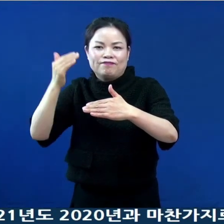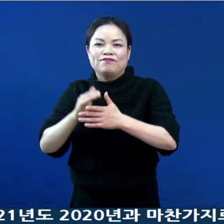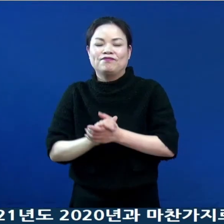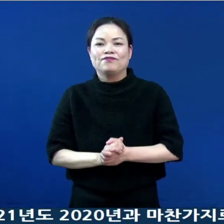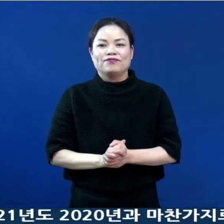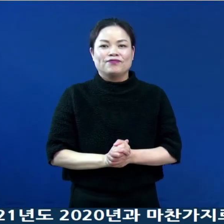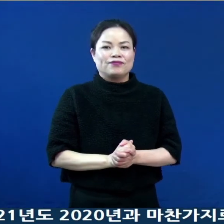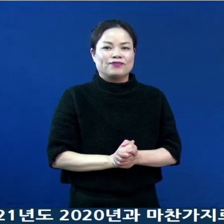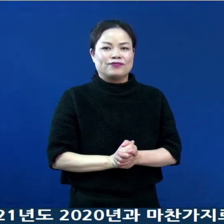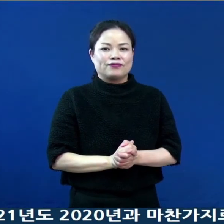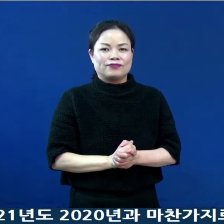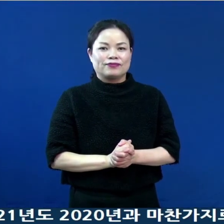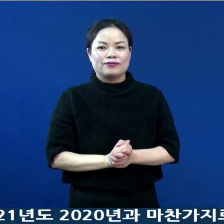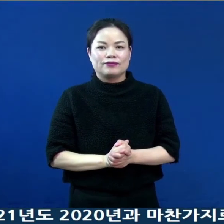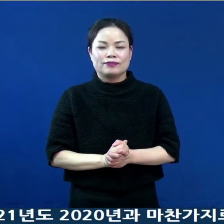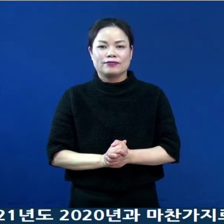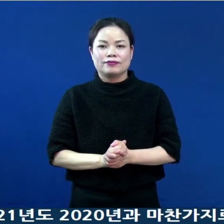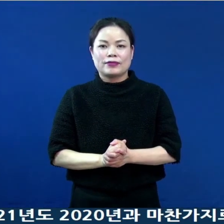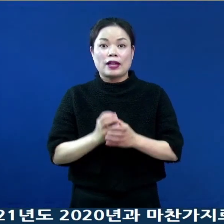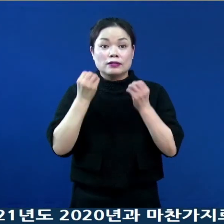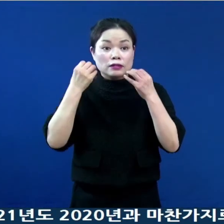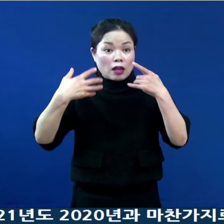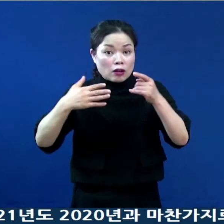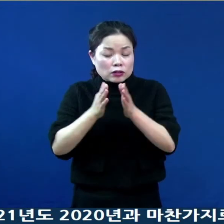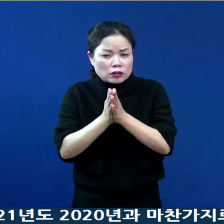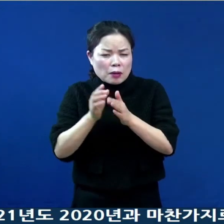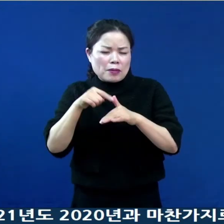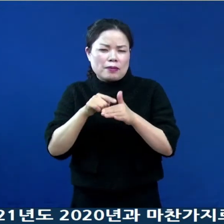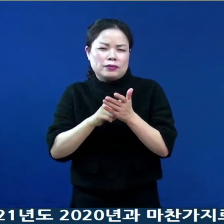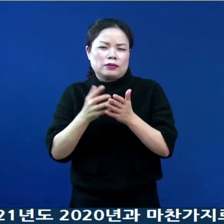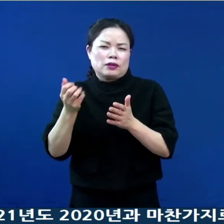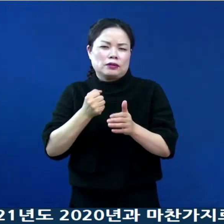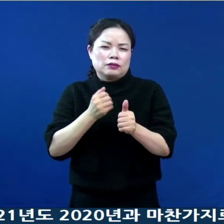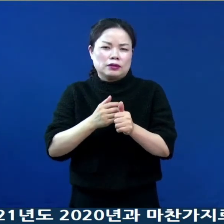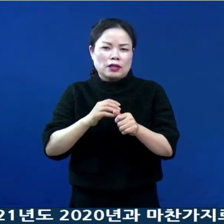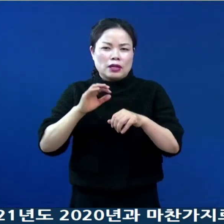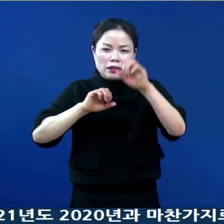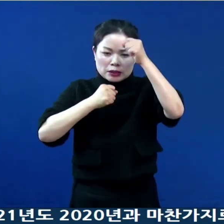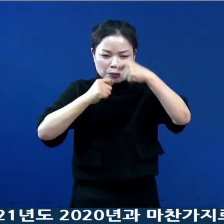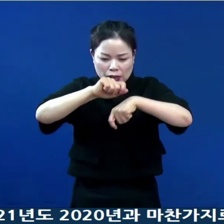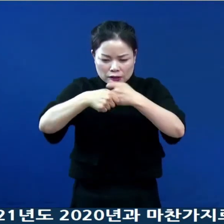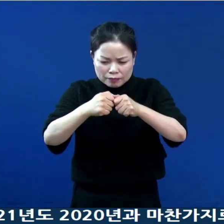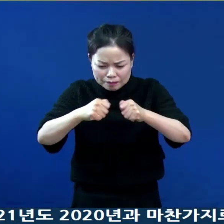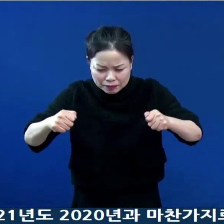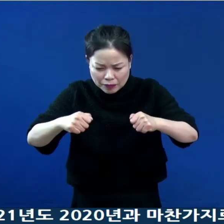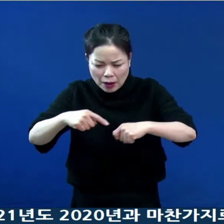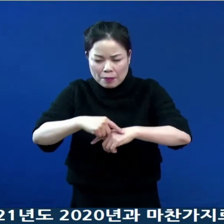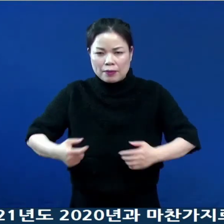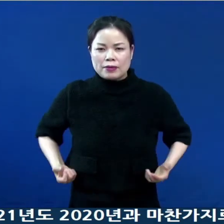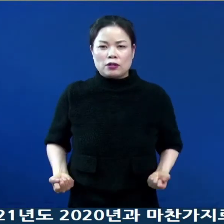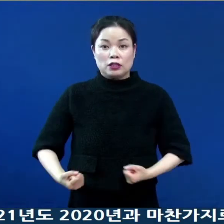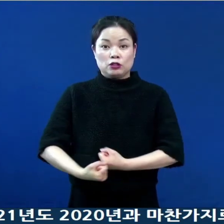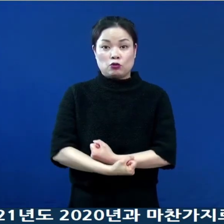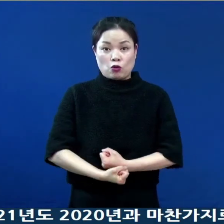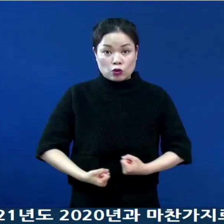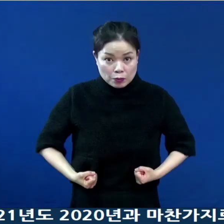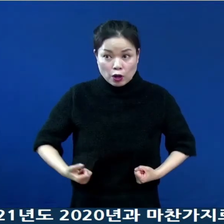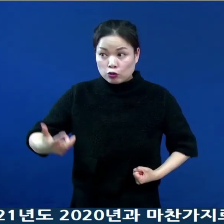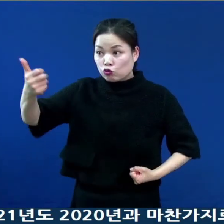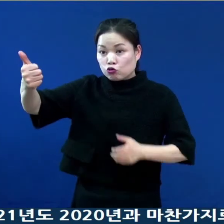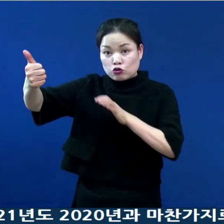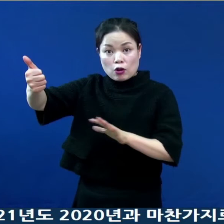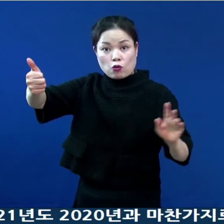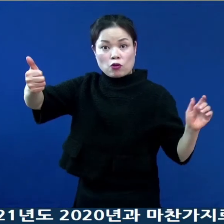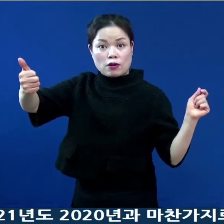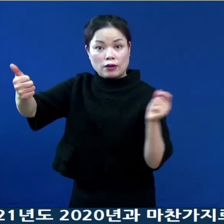압니다. 새해가 시작되었습니다. 마음을 다잡읍시다. 신발끈을 단단히 매고 마음의 허리를 동이고 주께로